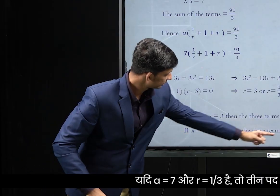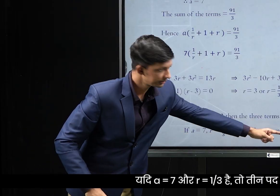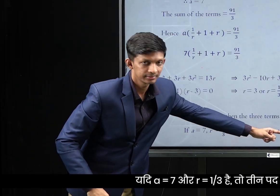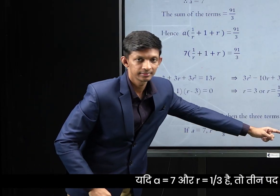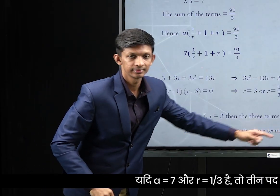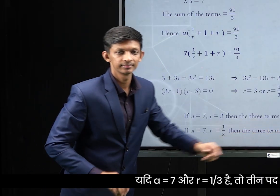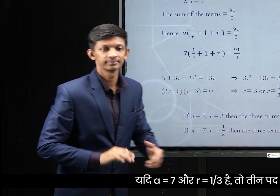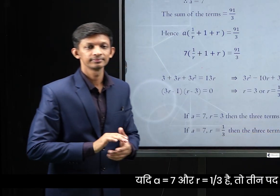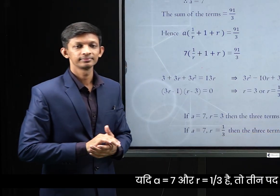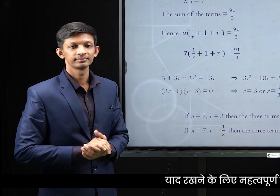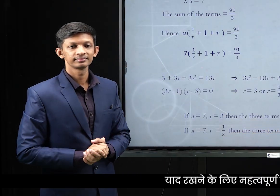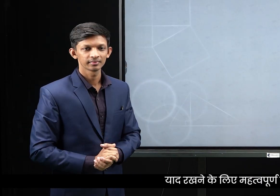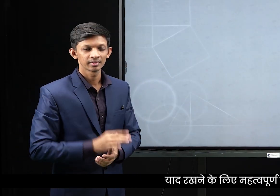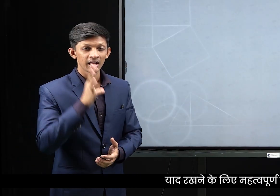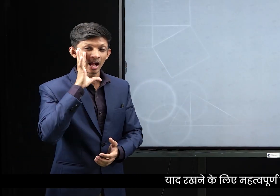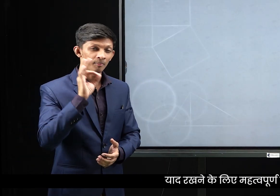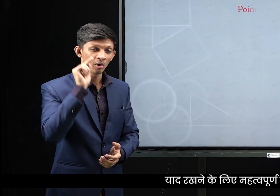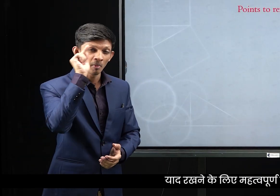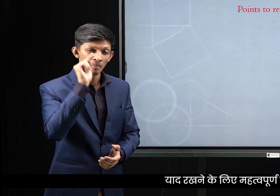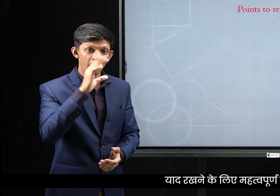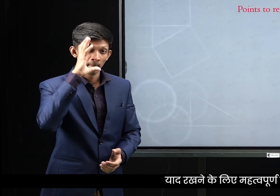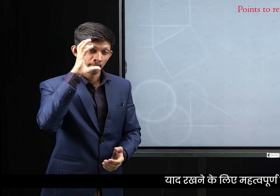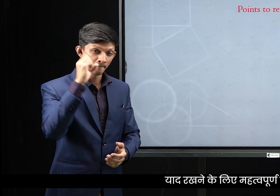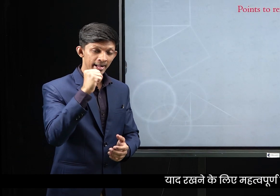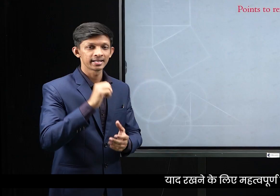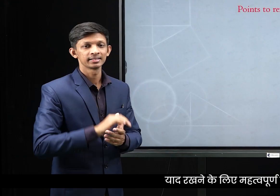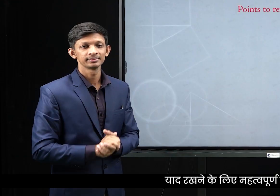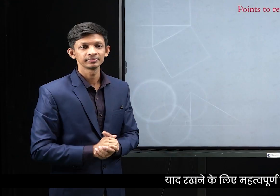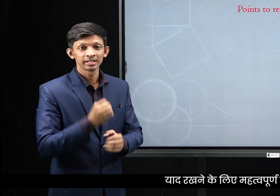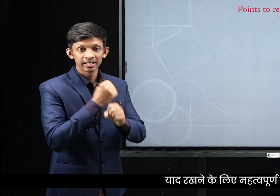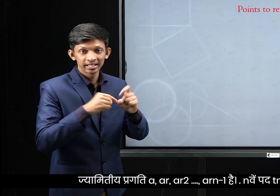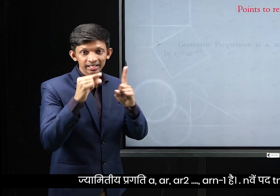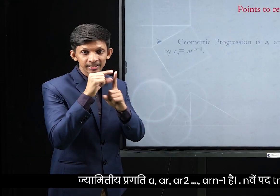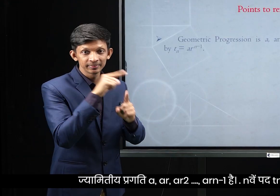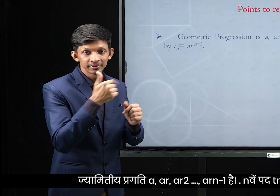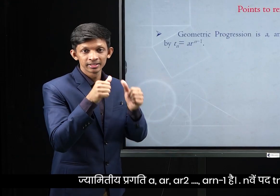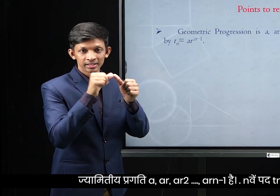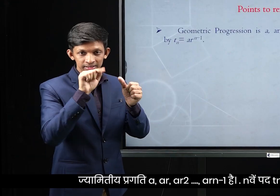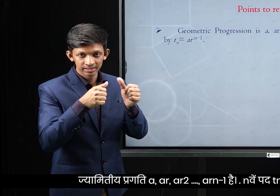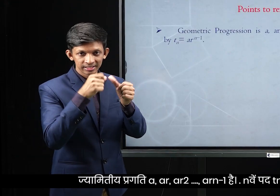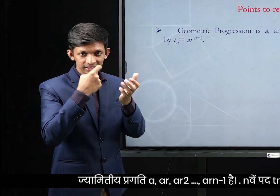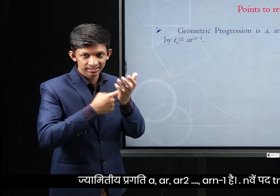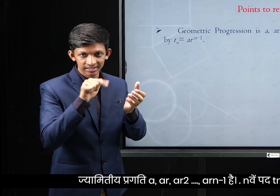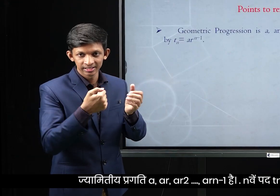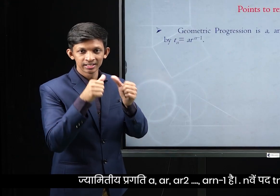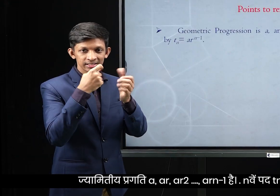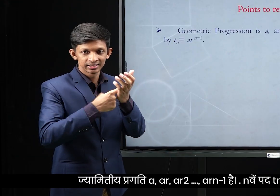हैं। याद रखने के लिए महत्वपूर्ण बिंदु, ज्यामितीय प्रगति a,